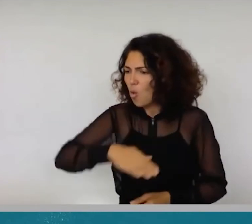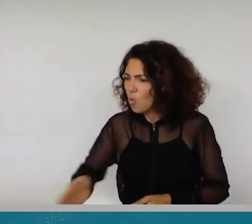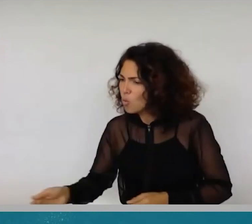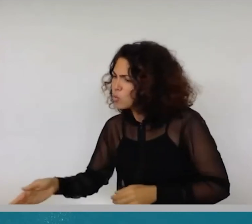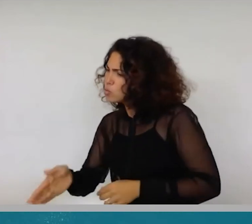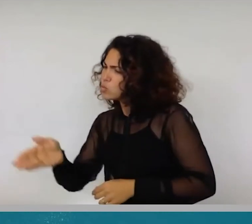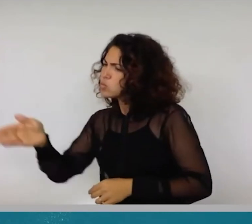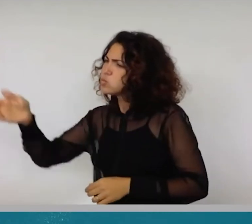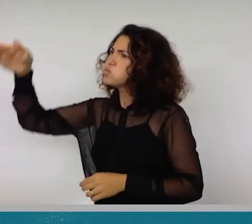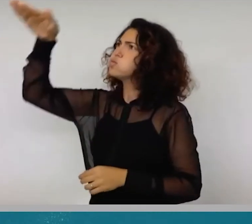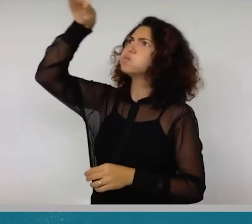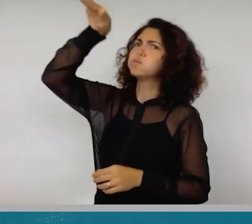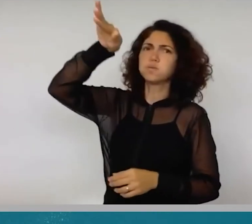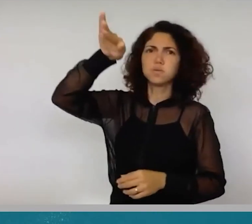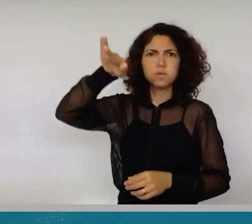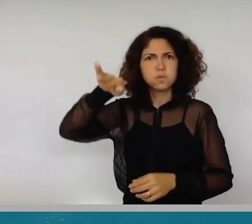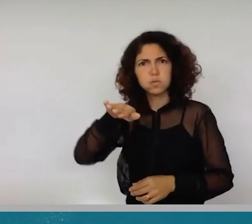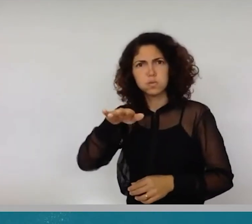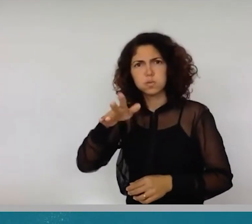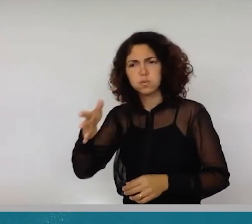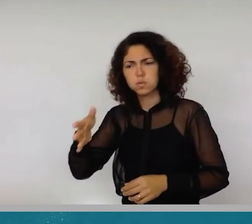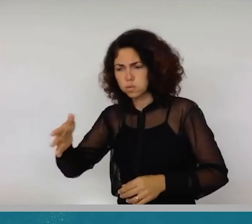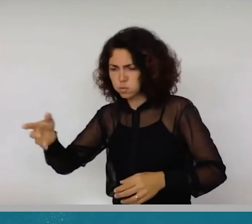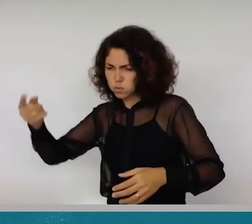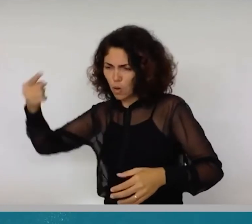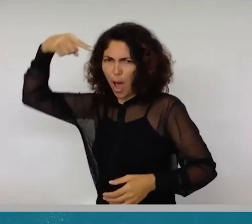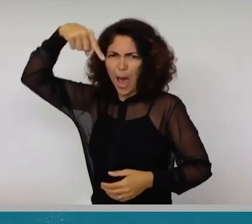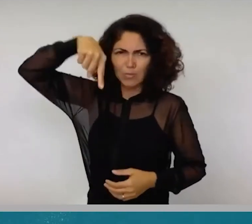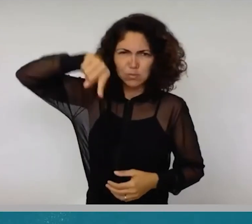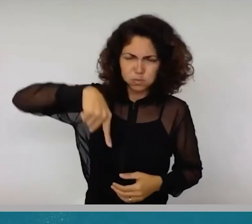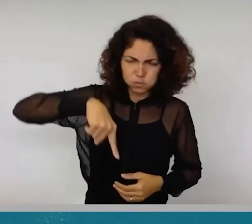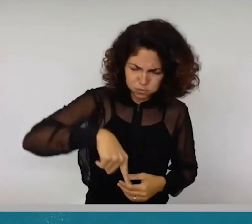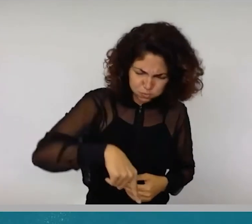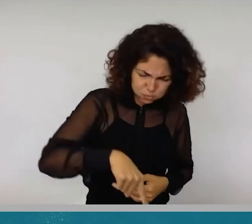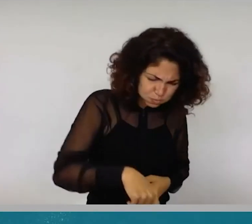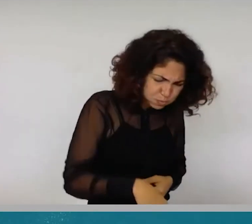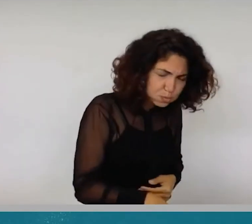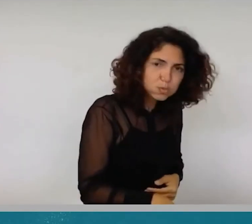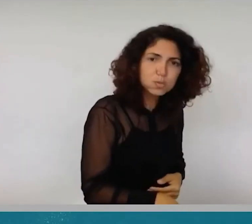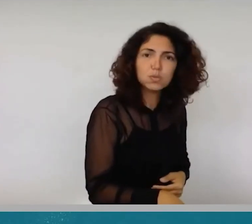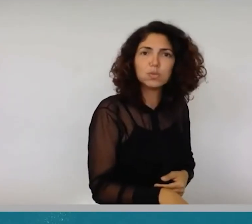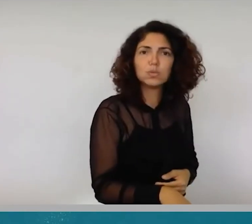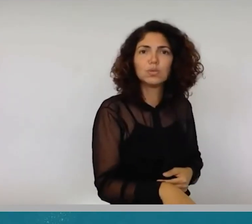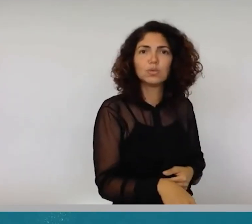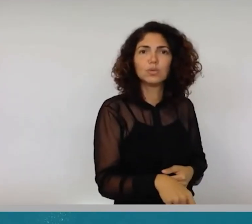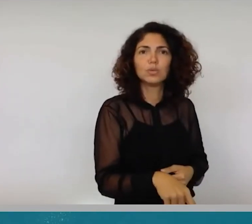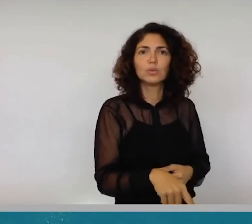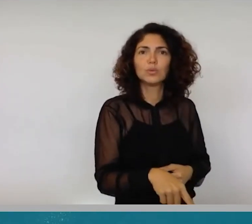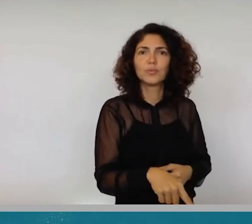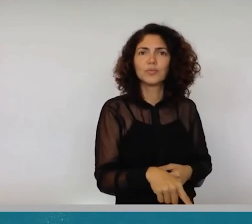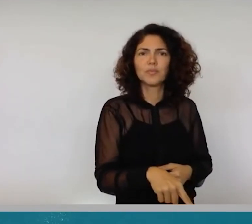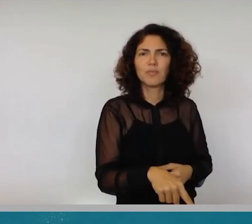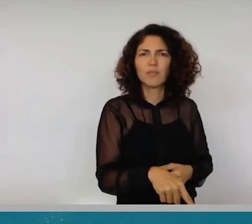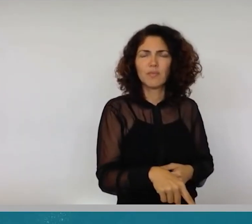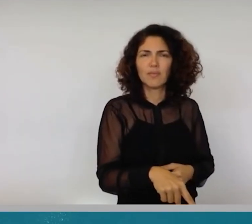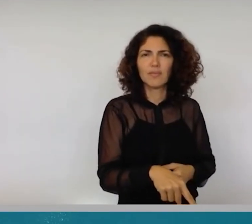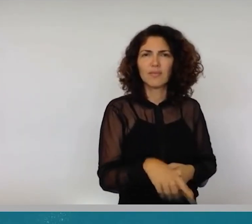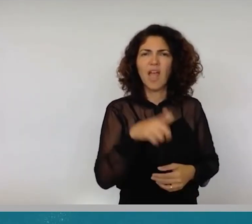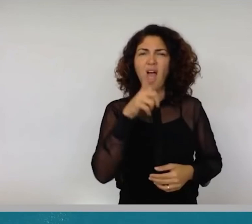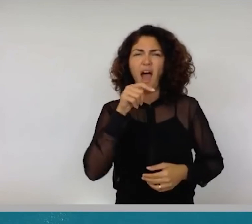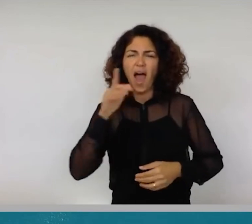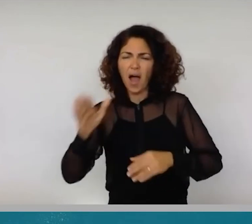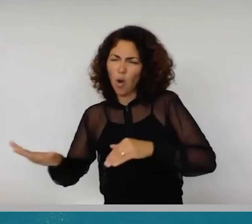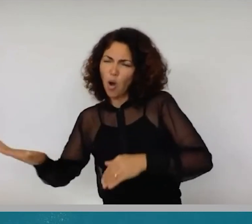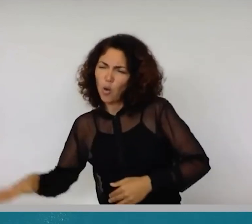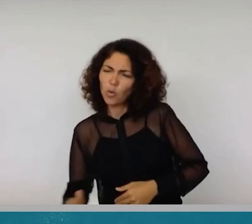assim, né? Ele leva você para baixo. Quando eu pulei, a violência da onda me fez